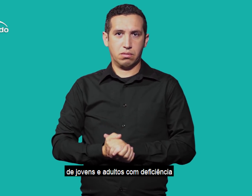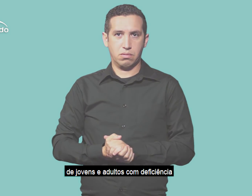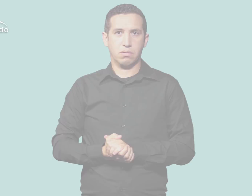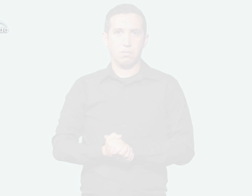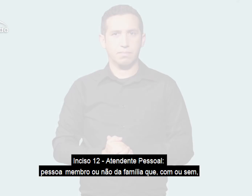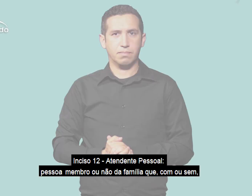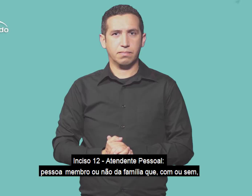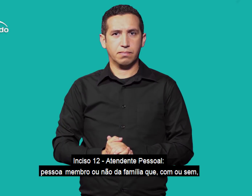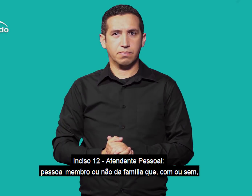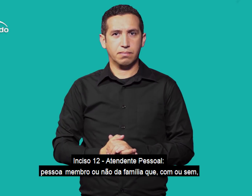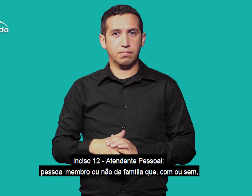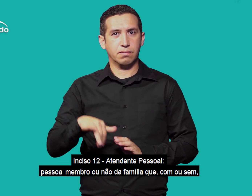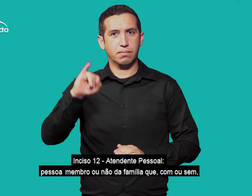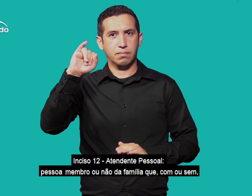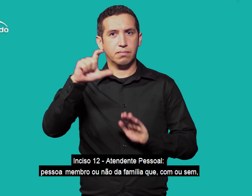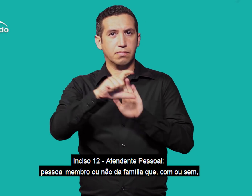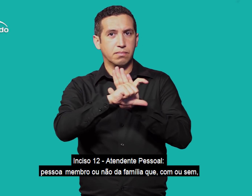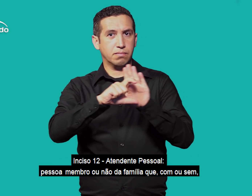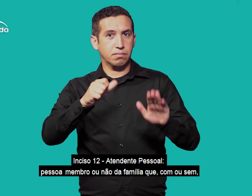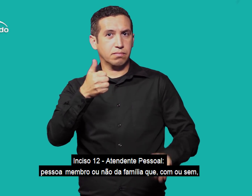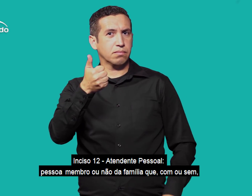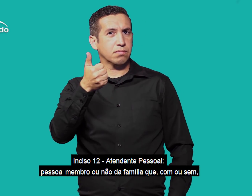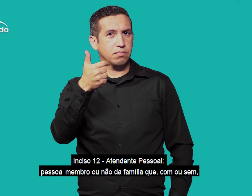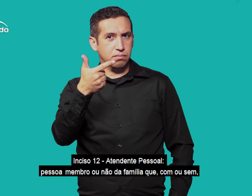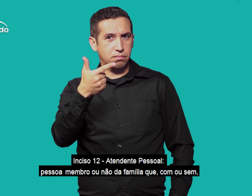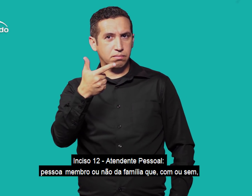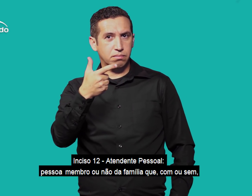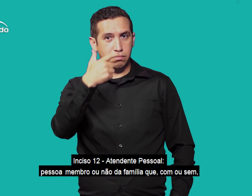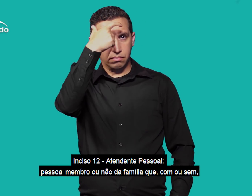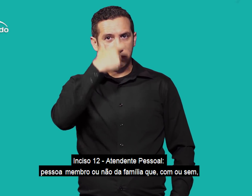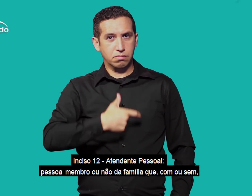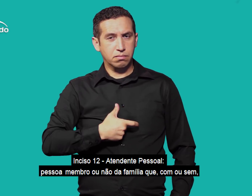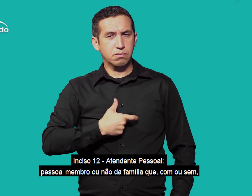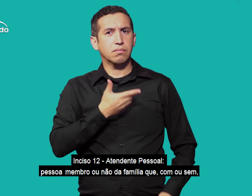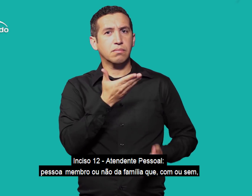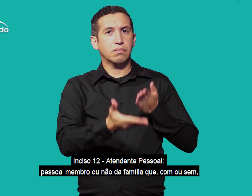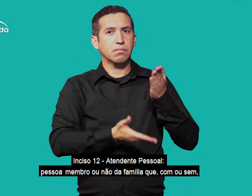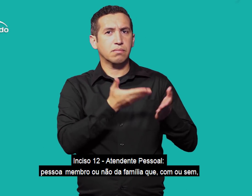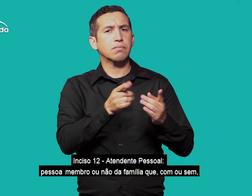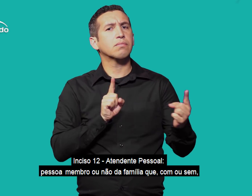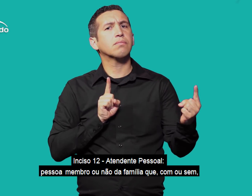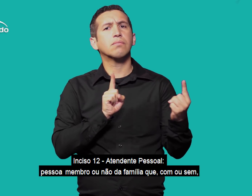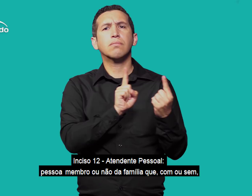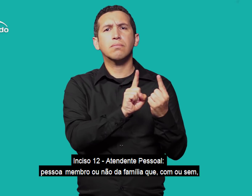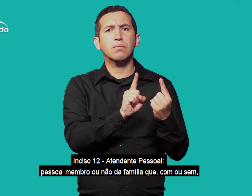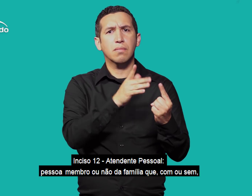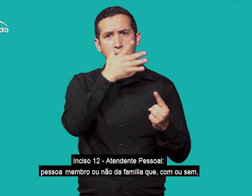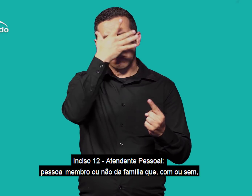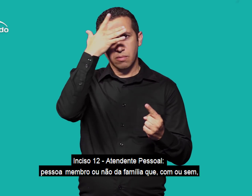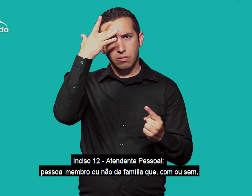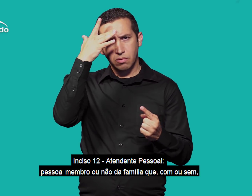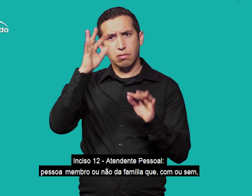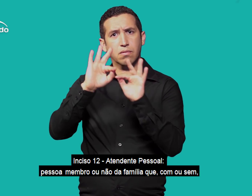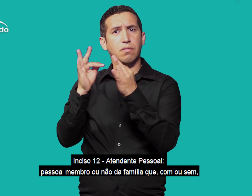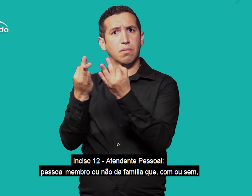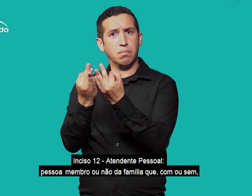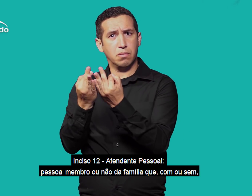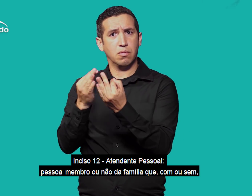o inciso 12 atendente pessoal pessoa membro ou não da família que com ou sem